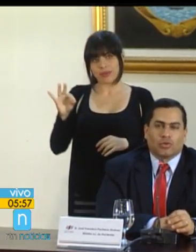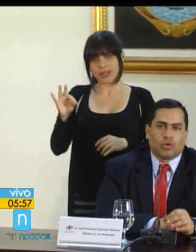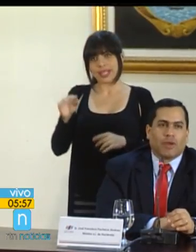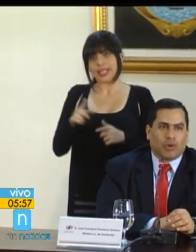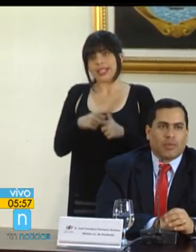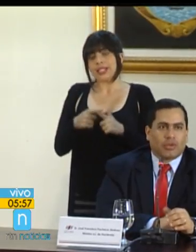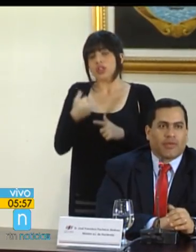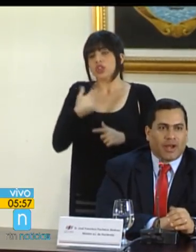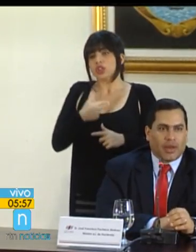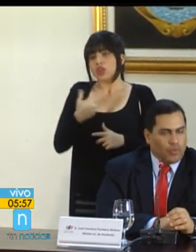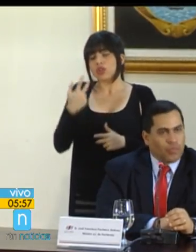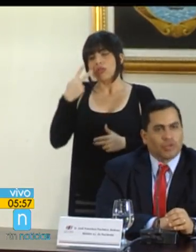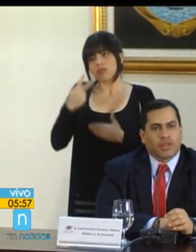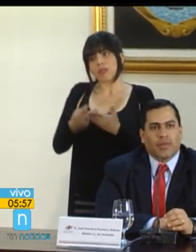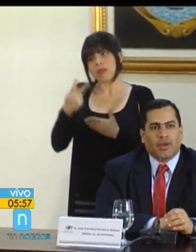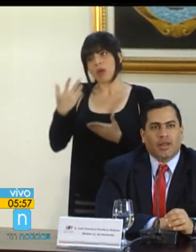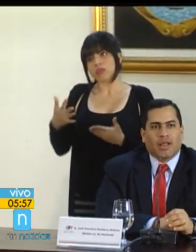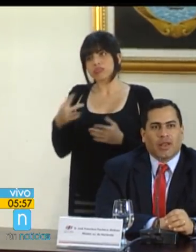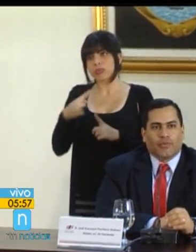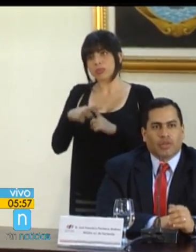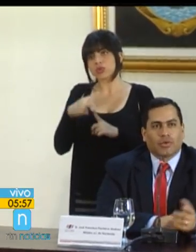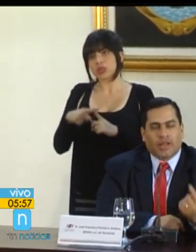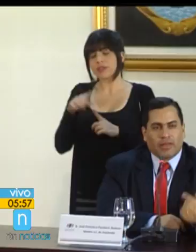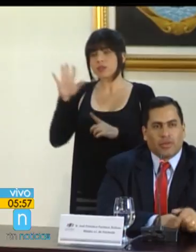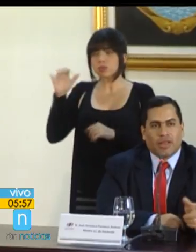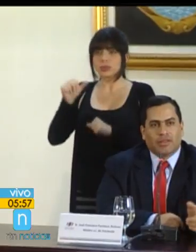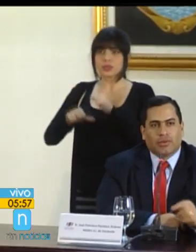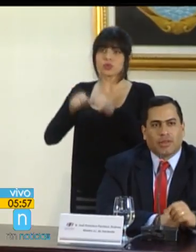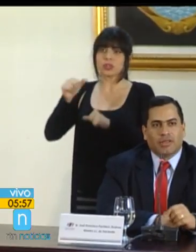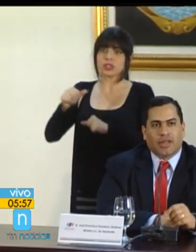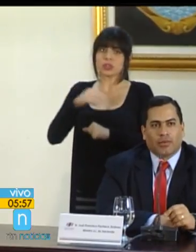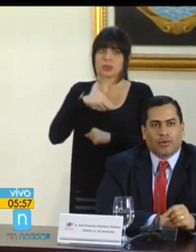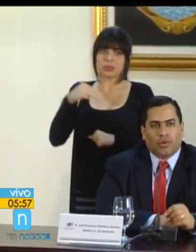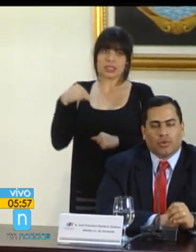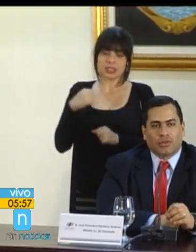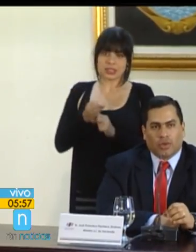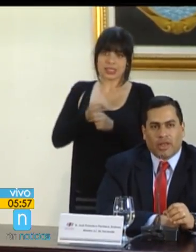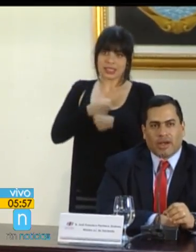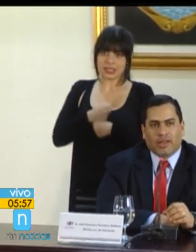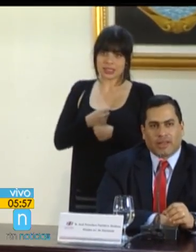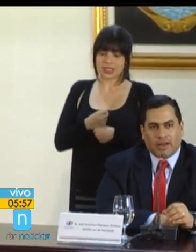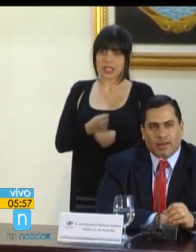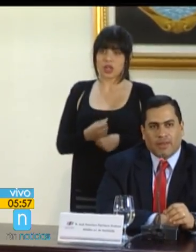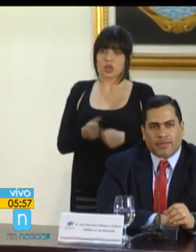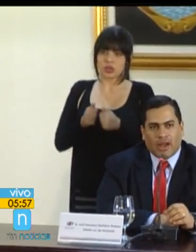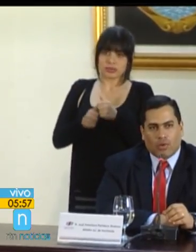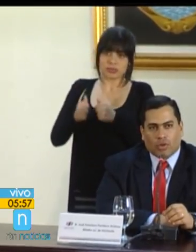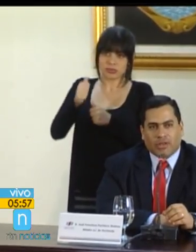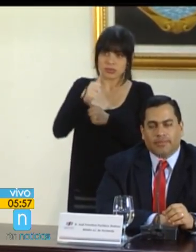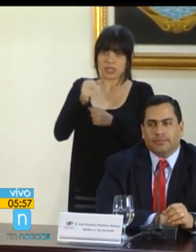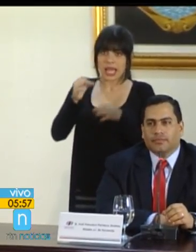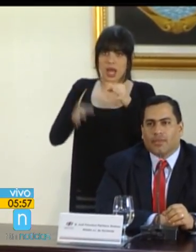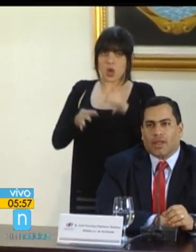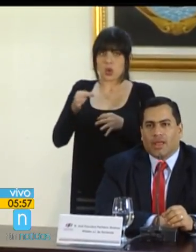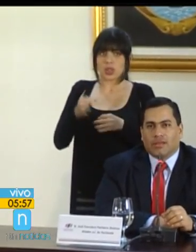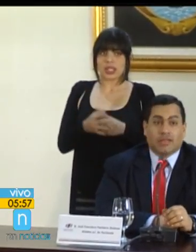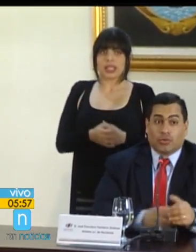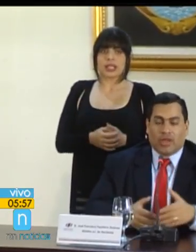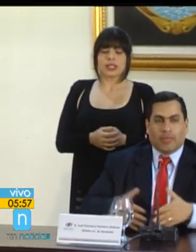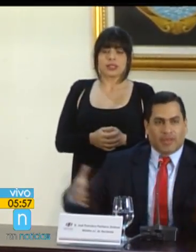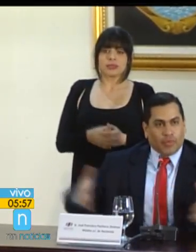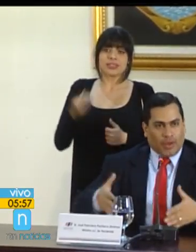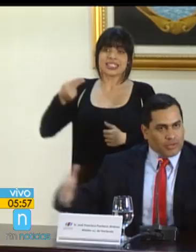Entonces nosotros valoramos de manera muy positiva el esfuerzo que desde un inicio hicieron los jerarcas de la Corte.